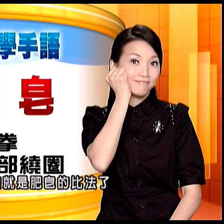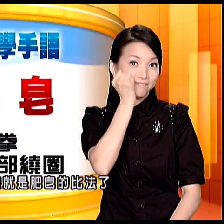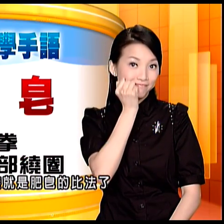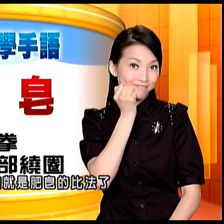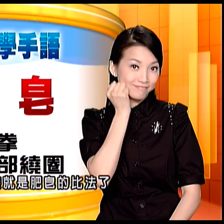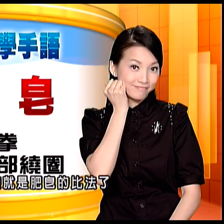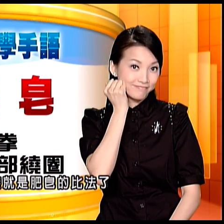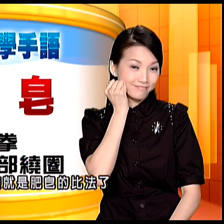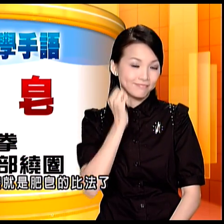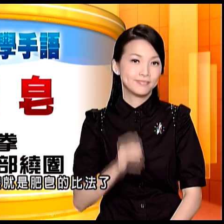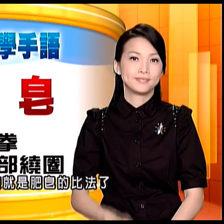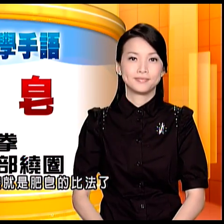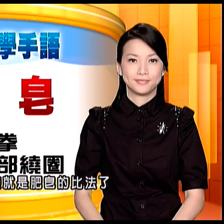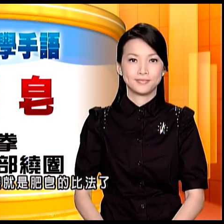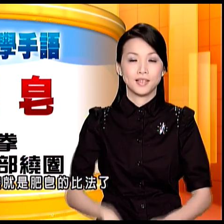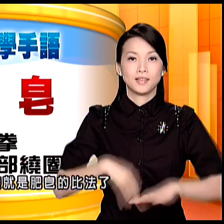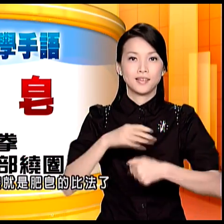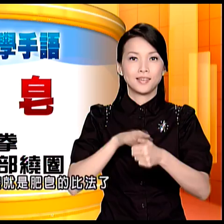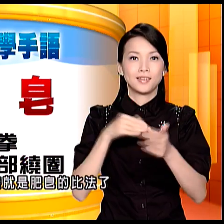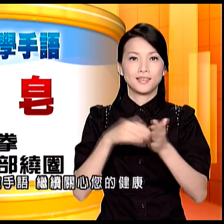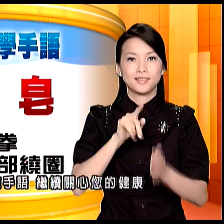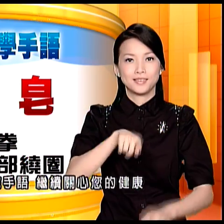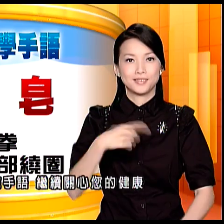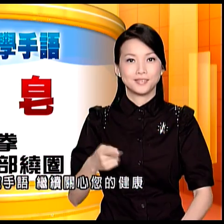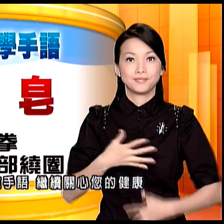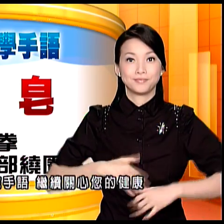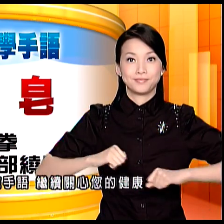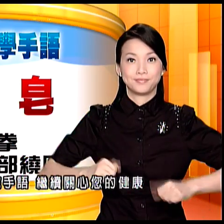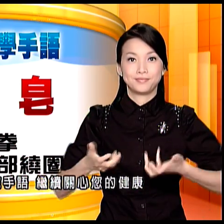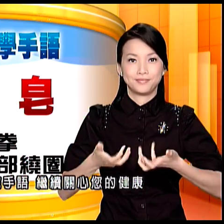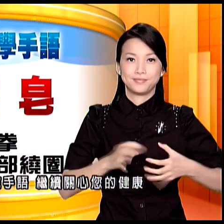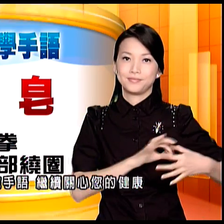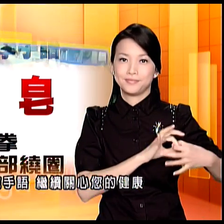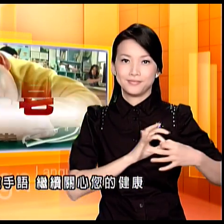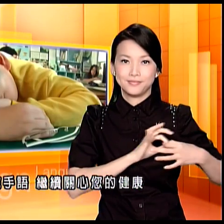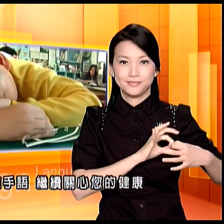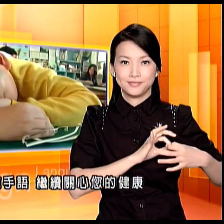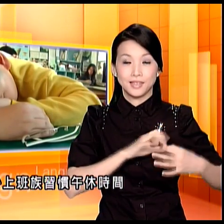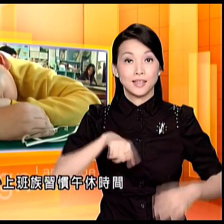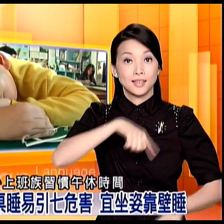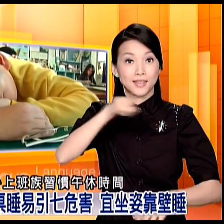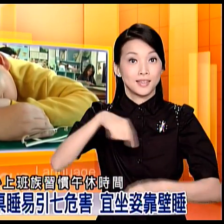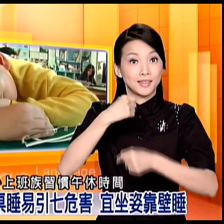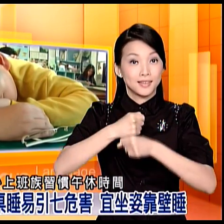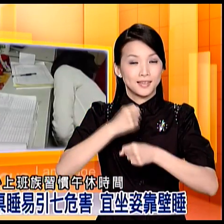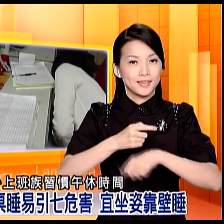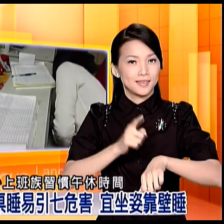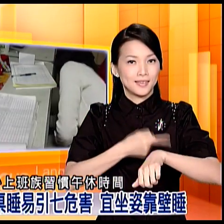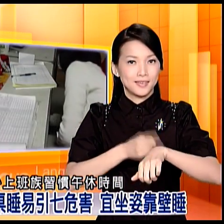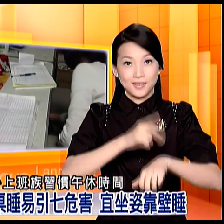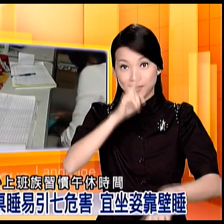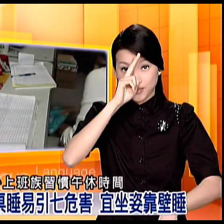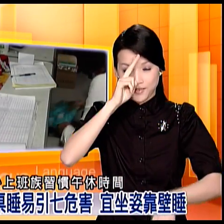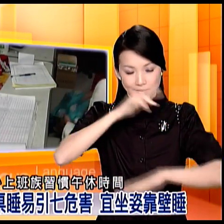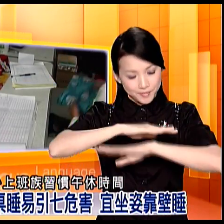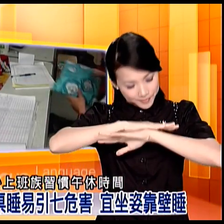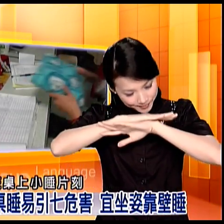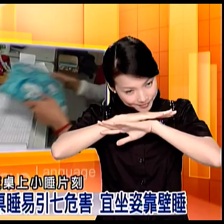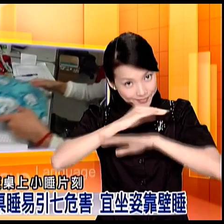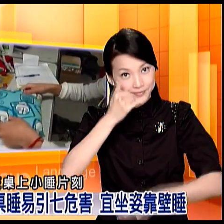的比法了。虽然手语继续关心您的健康。不少上班族习惯午休时间趴在桌上小